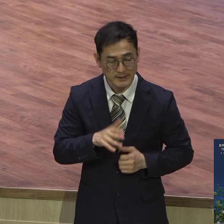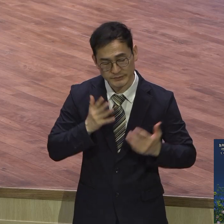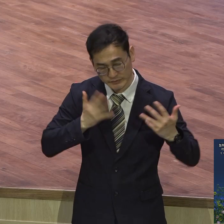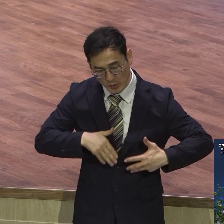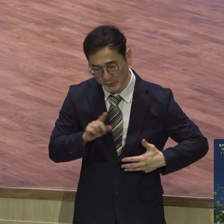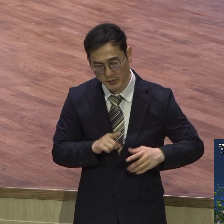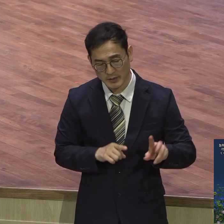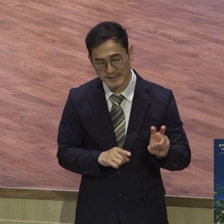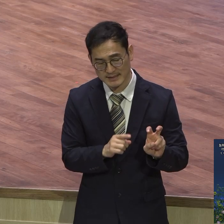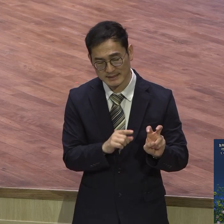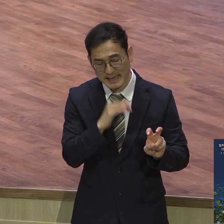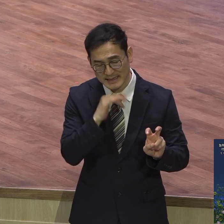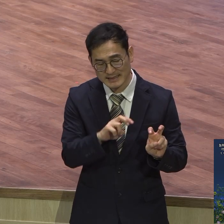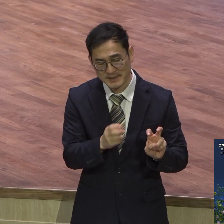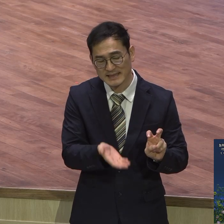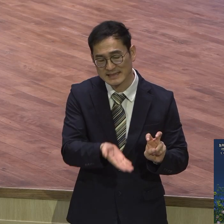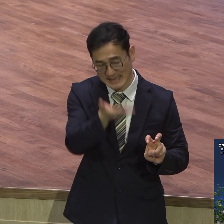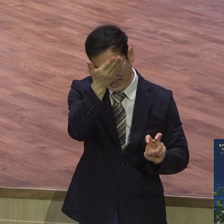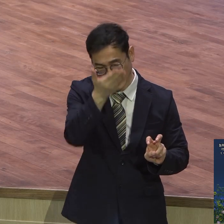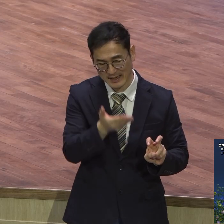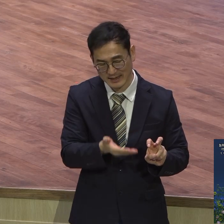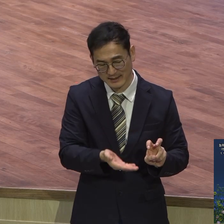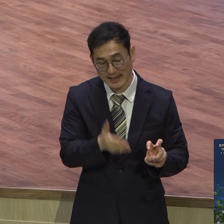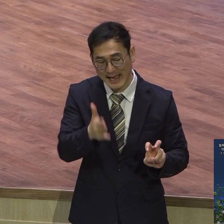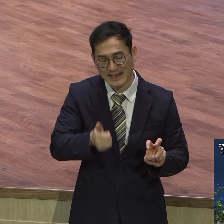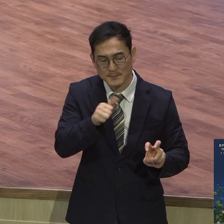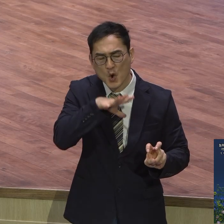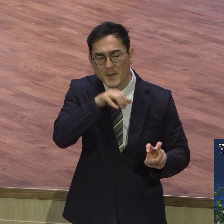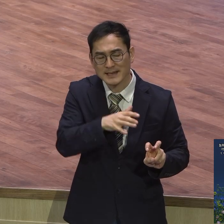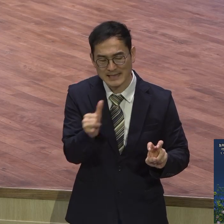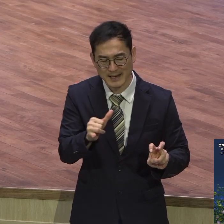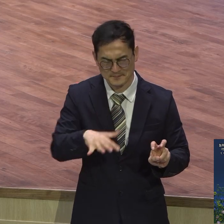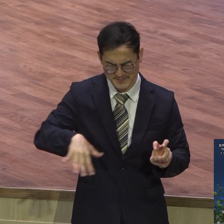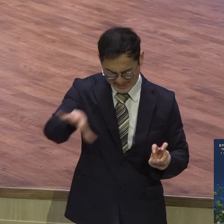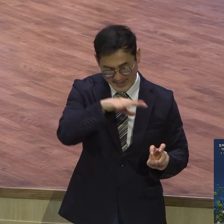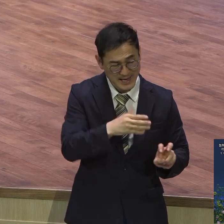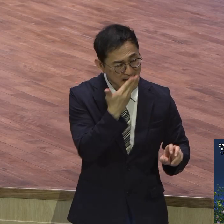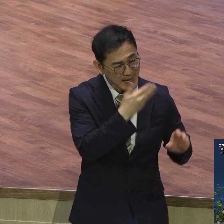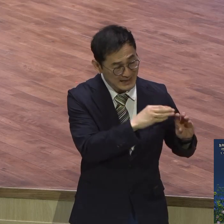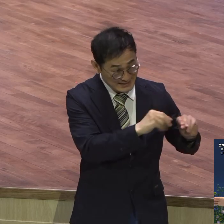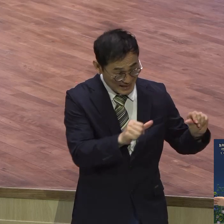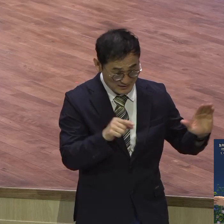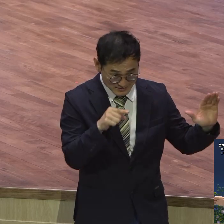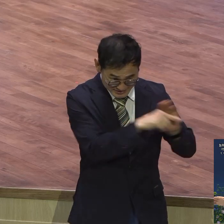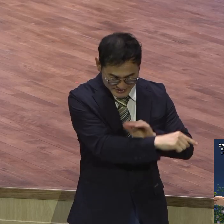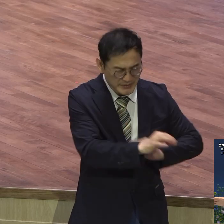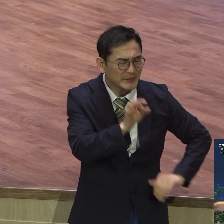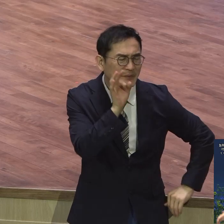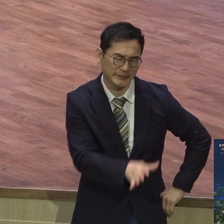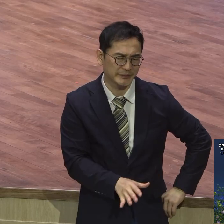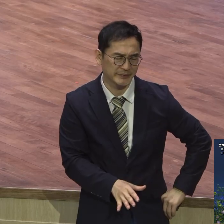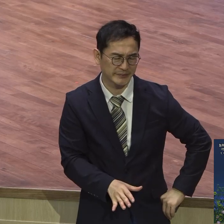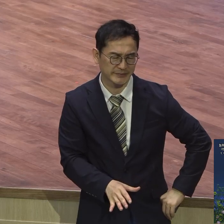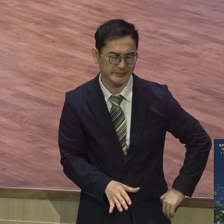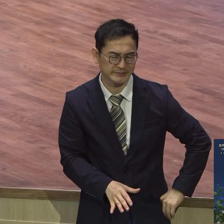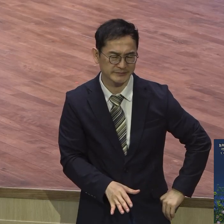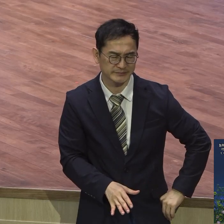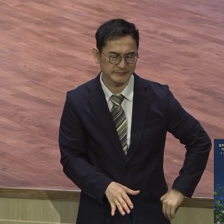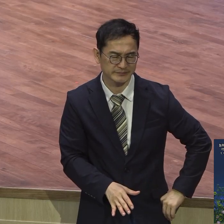된 자들로서 하나님을 원망한 자 전부 다 가난 땅에서 내가 다 못 들어가게